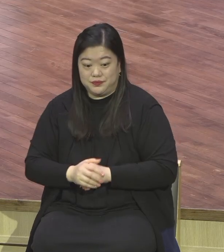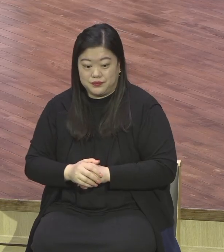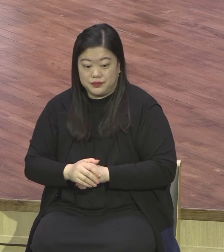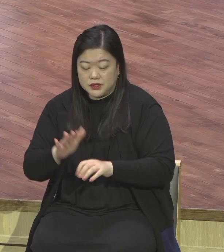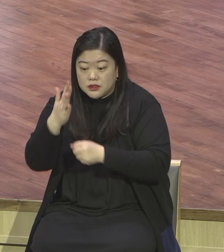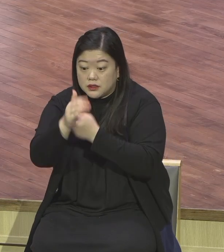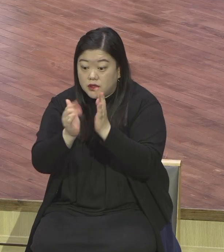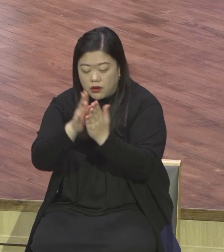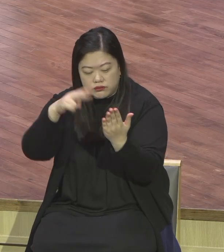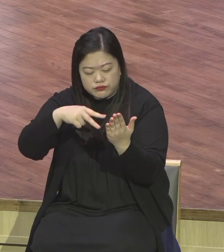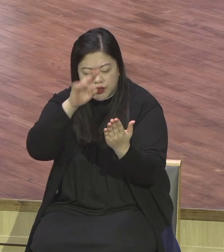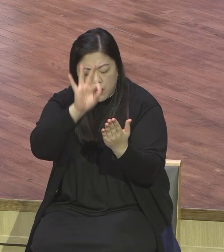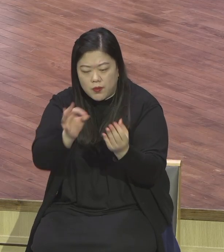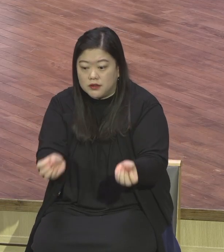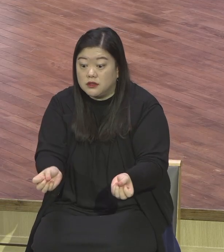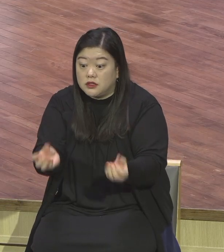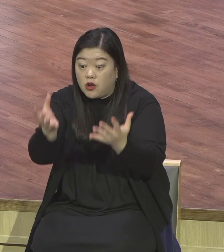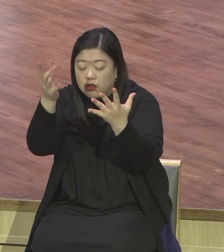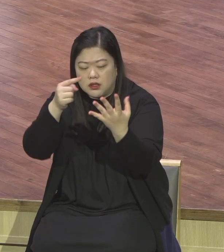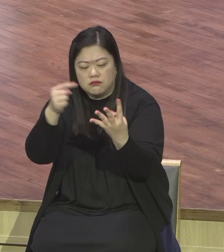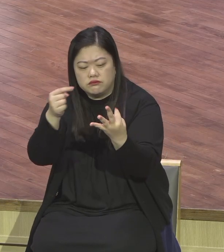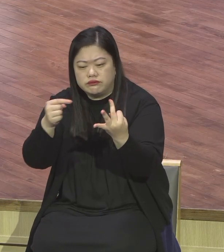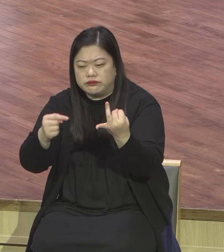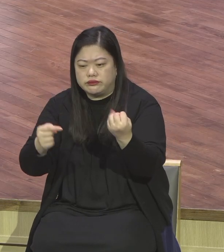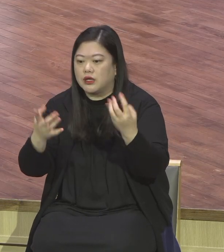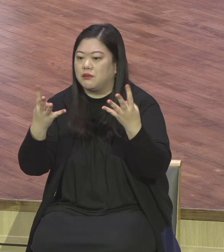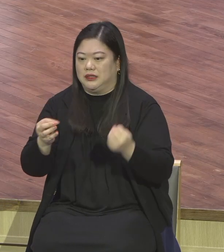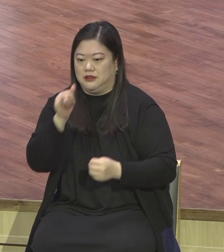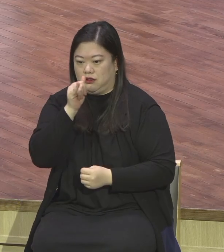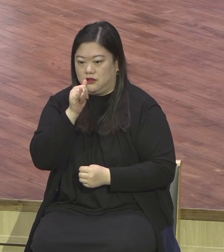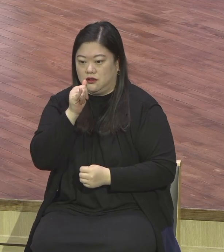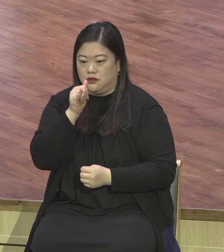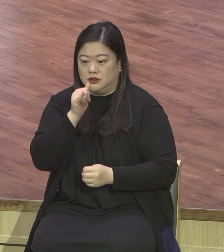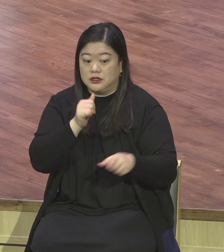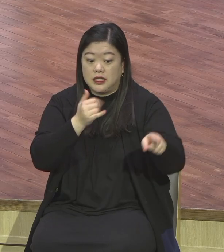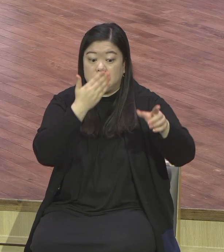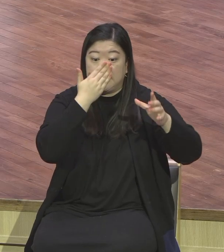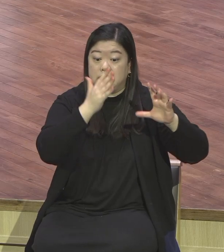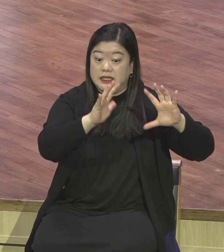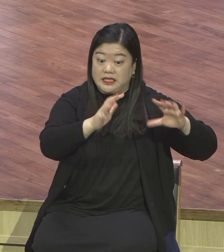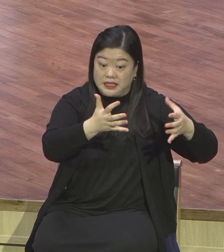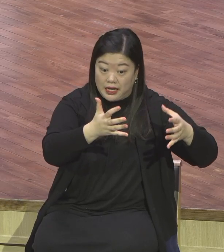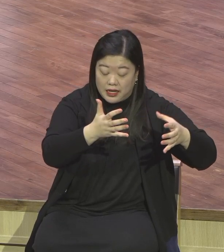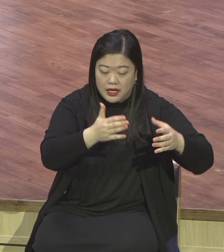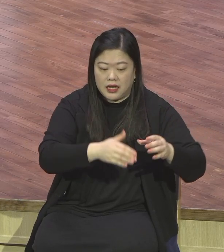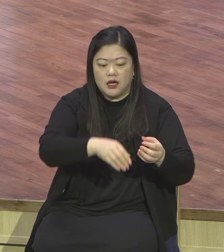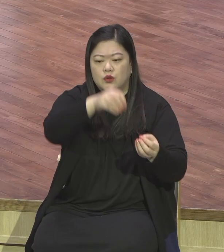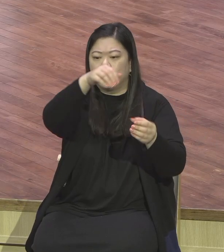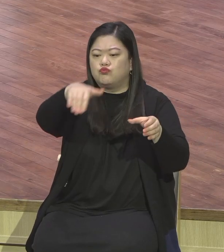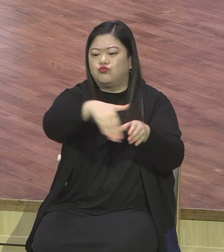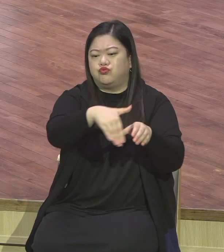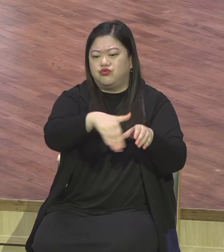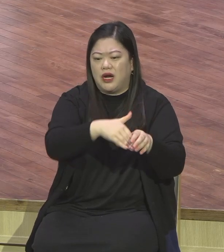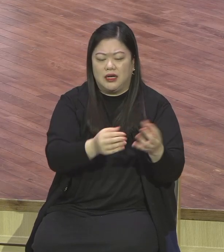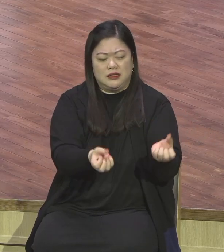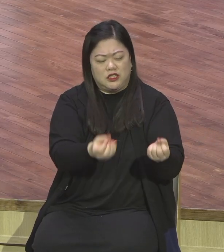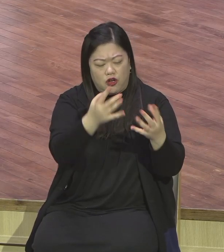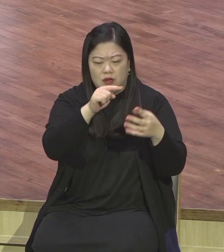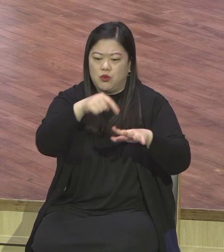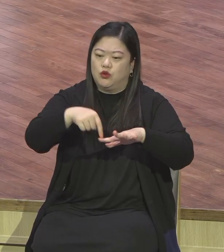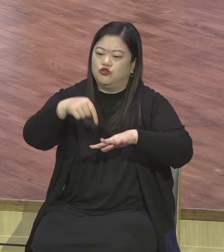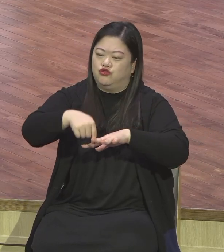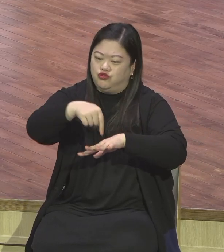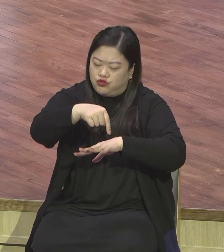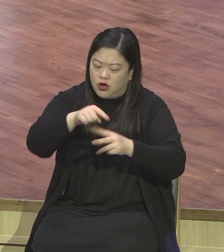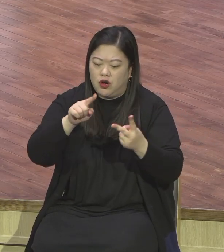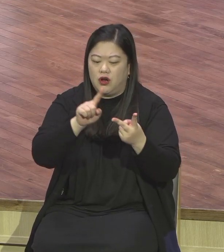절기들이 그렇게 나오는데 주로 이스라엘 백성들이 지키던 절기입니다 6월절,